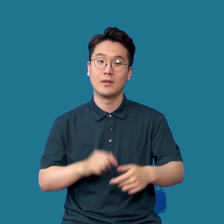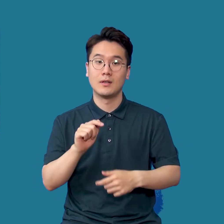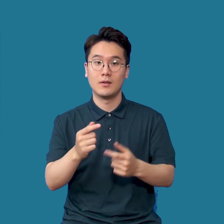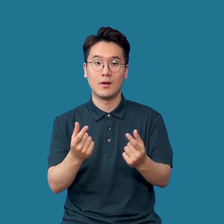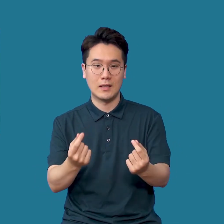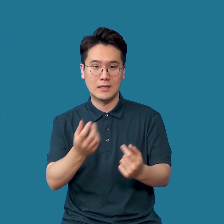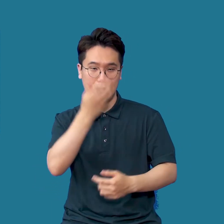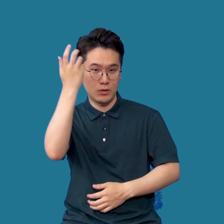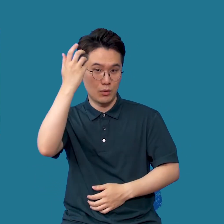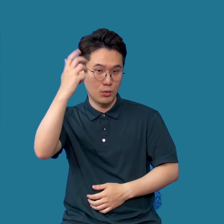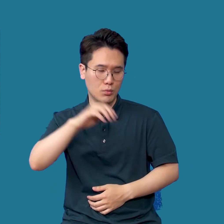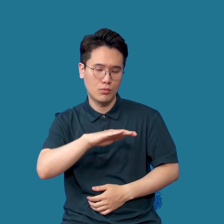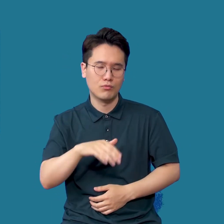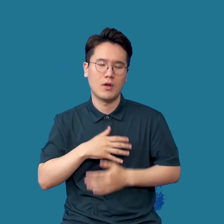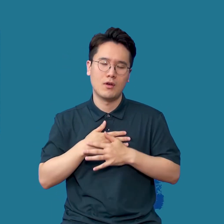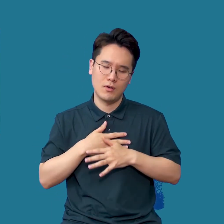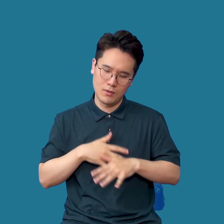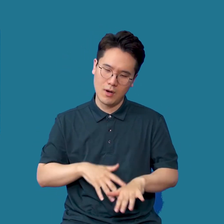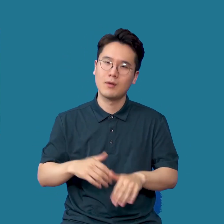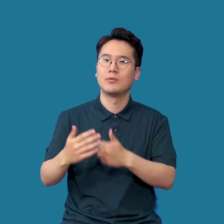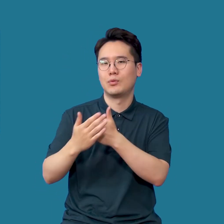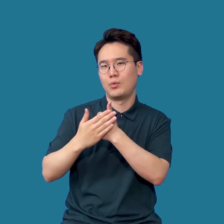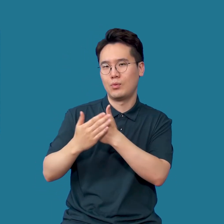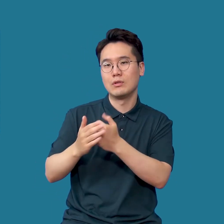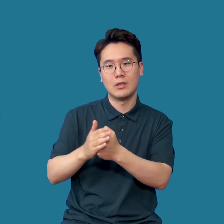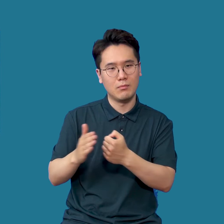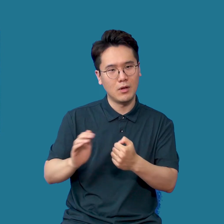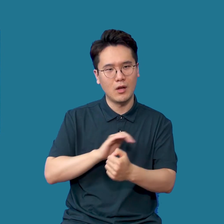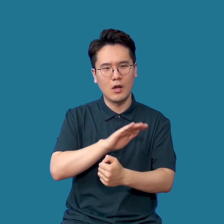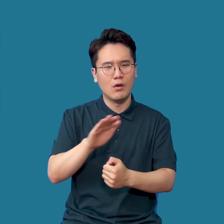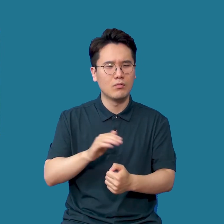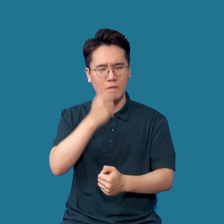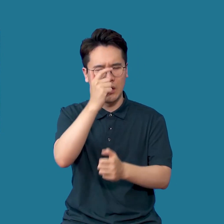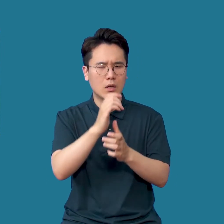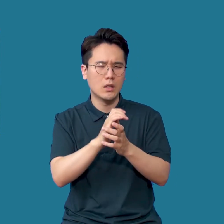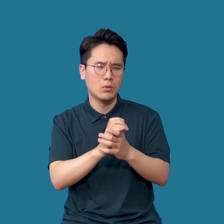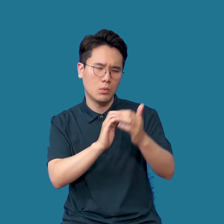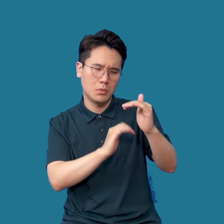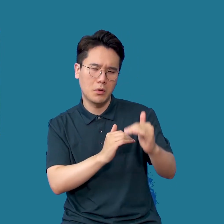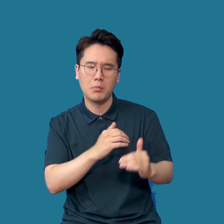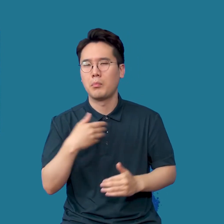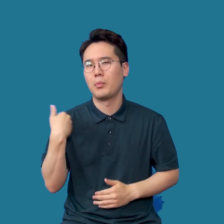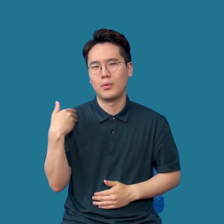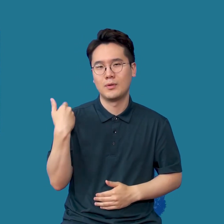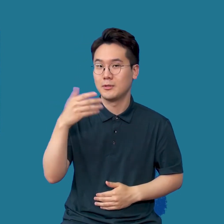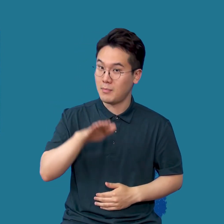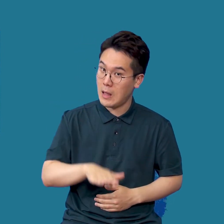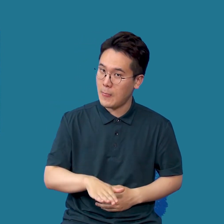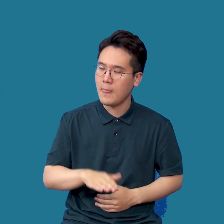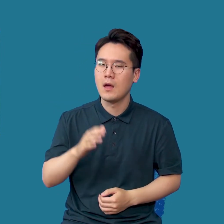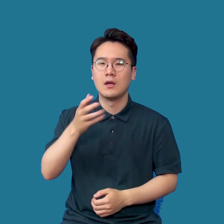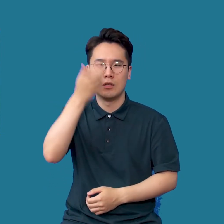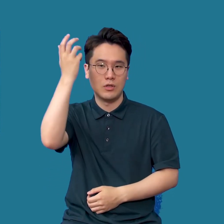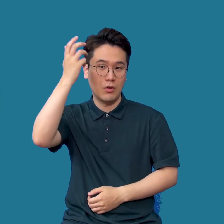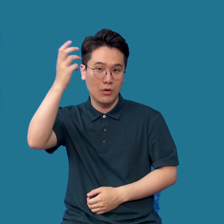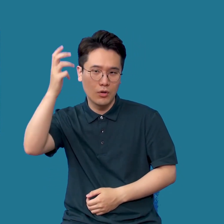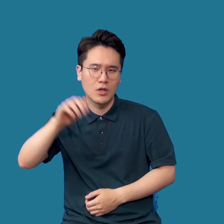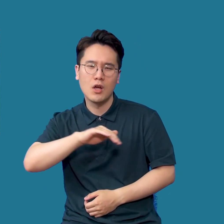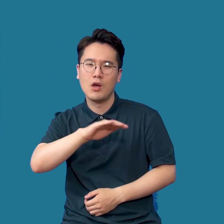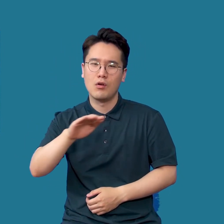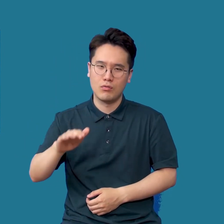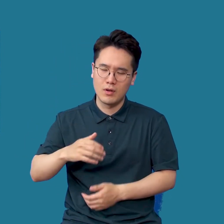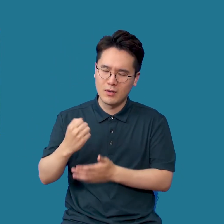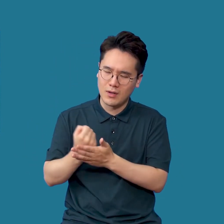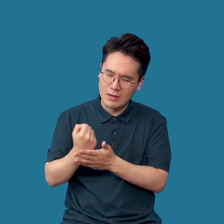우리의 연약함을 도우시나니 우리는 마땅히 기도할 바를 알지 못하나 오직 성령이 말할 수 없는 탄식으로 우리를